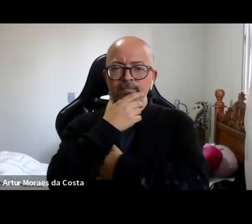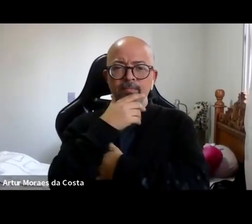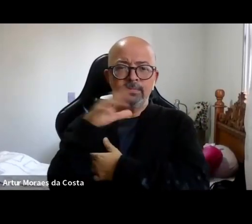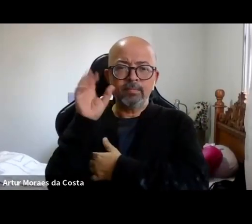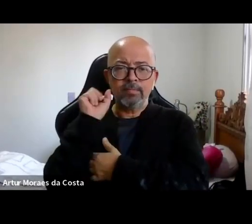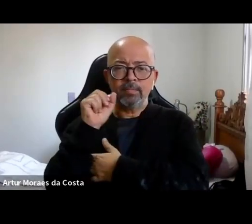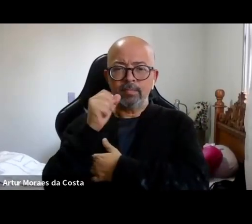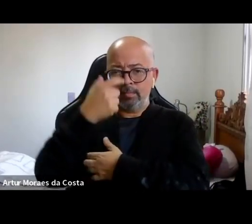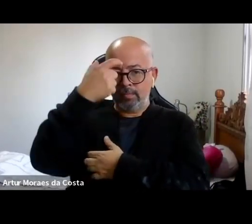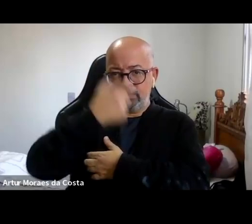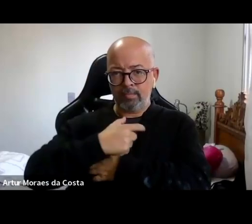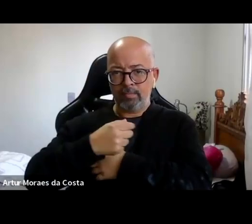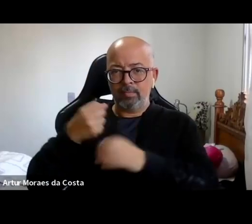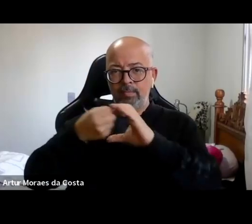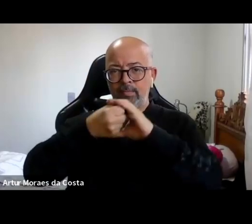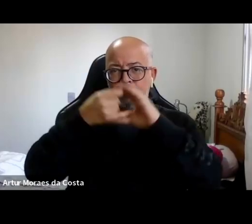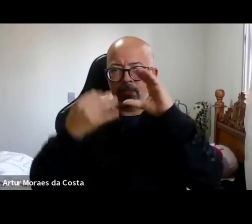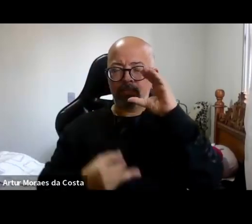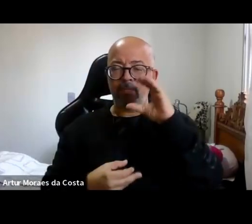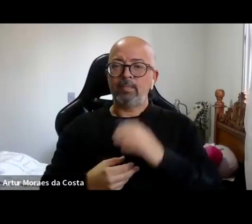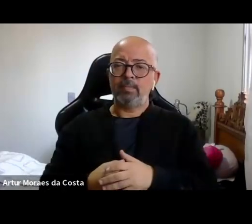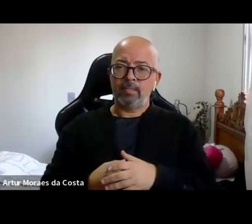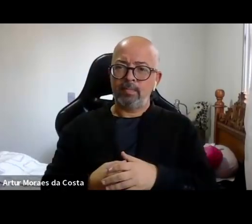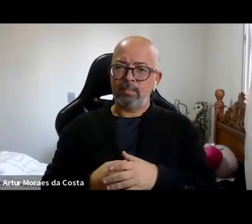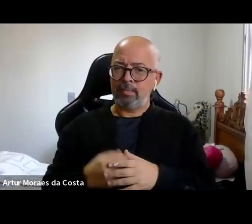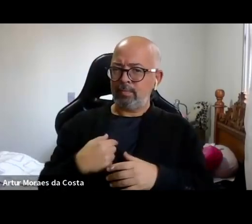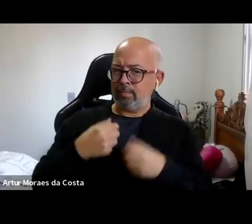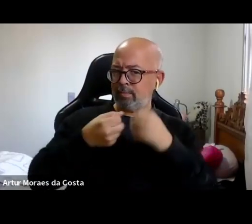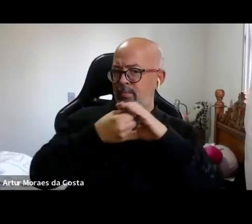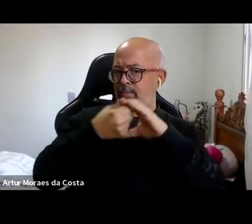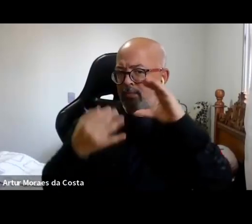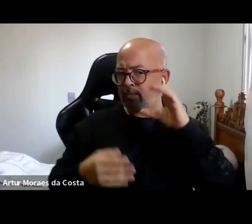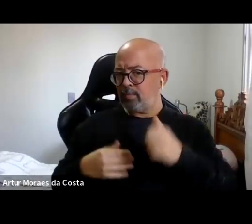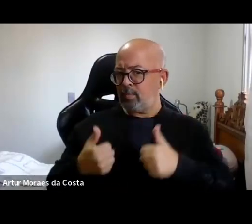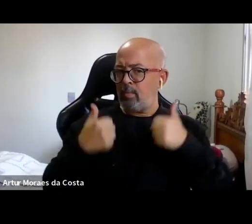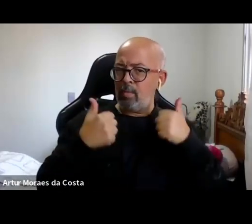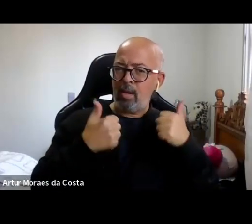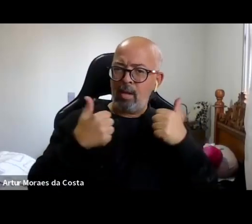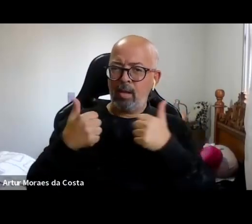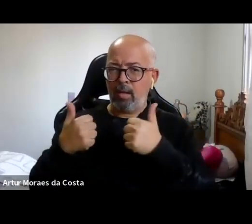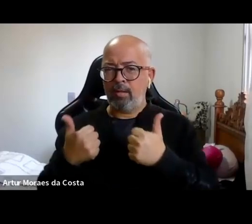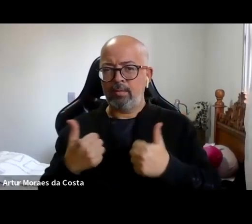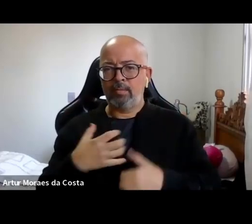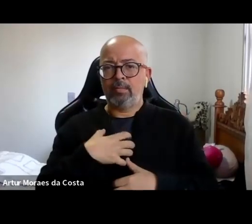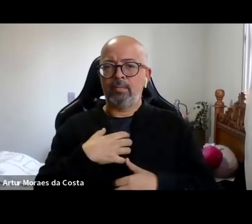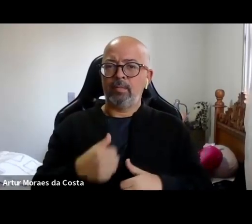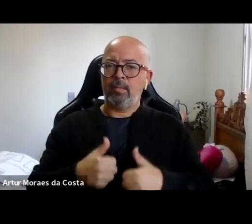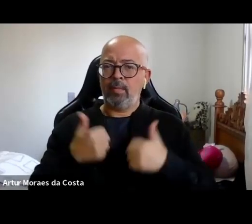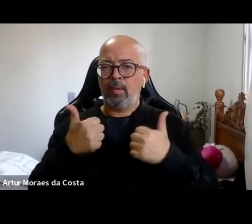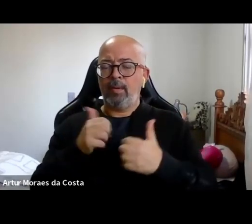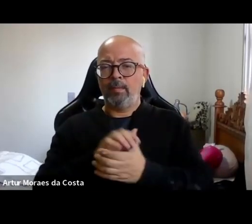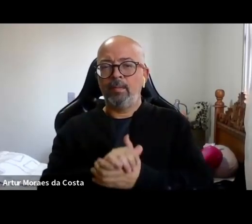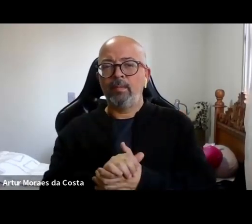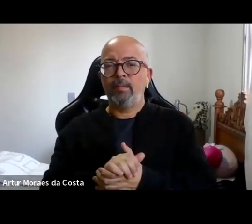sorda con nosotros en este espacio o lo vea en el futuro le quede una imagen Clara de